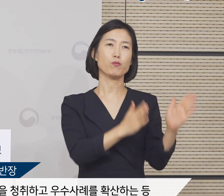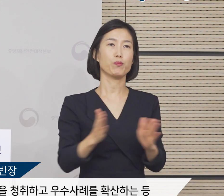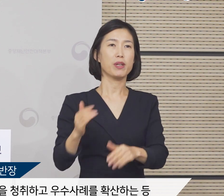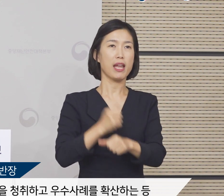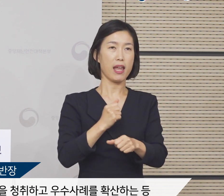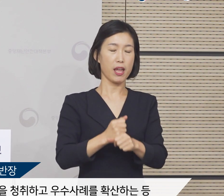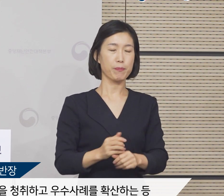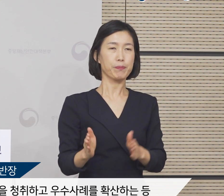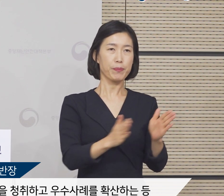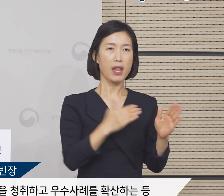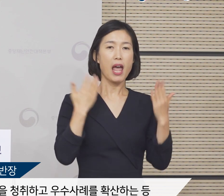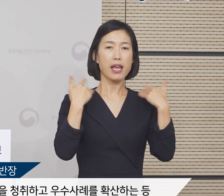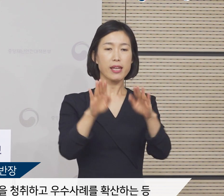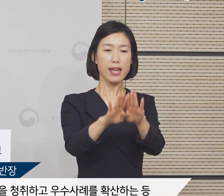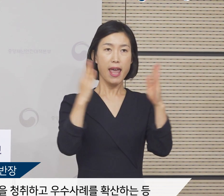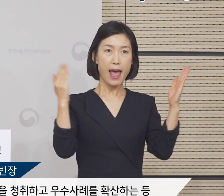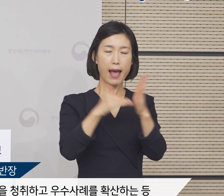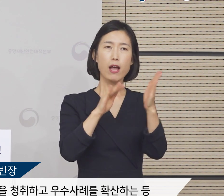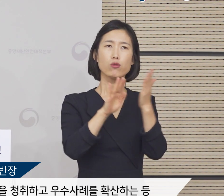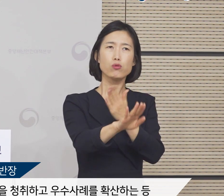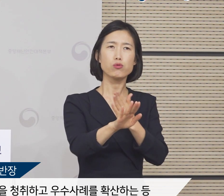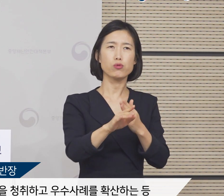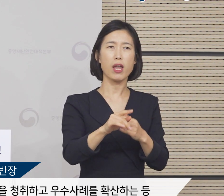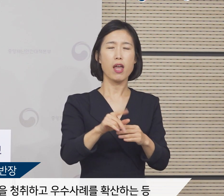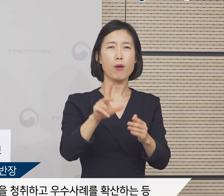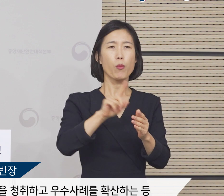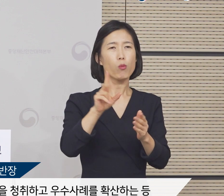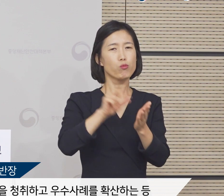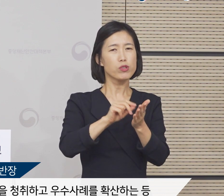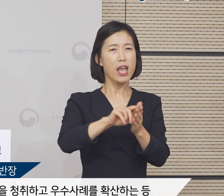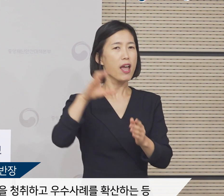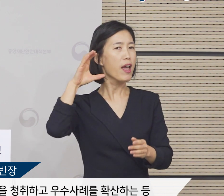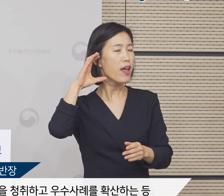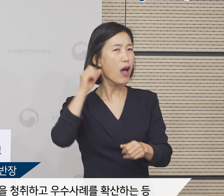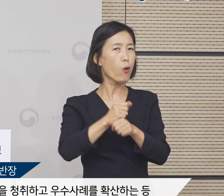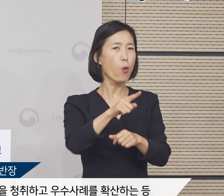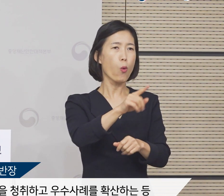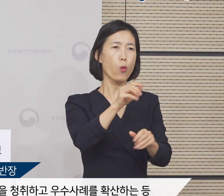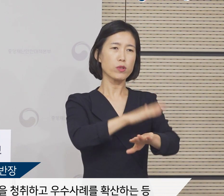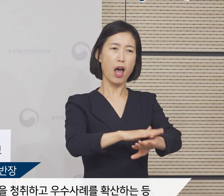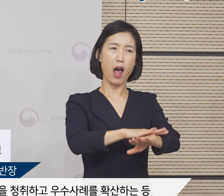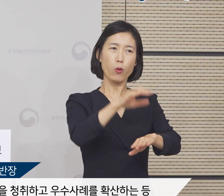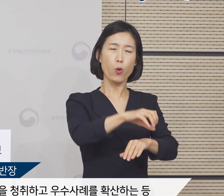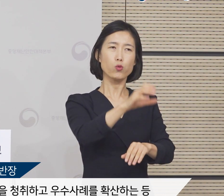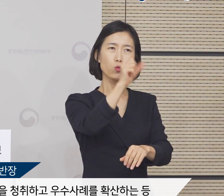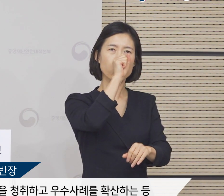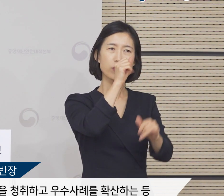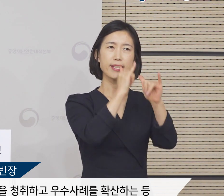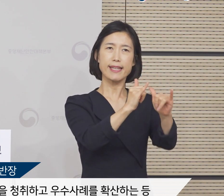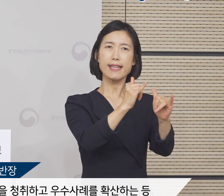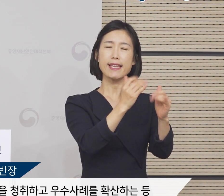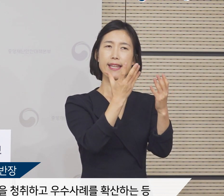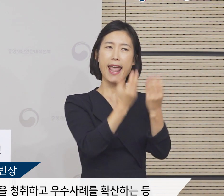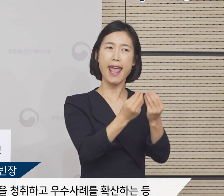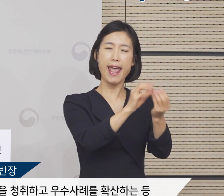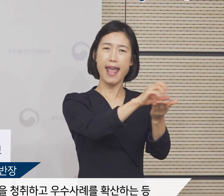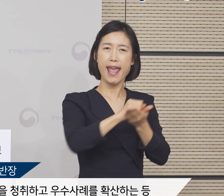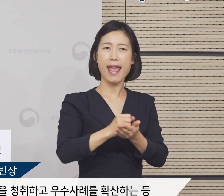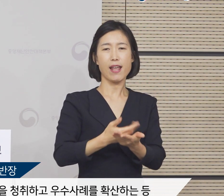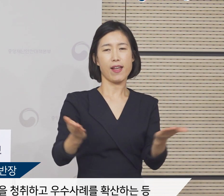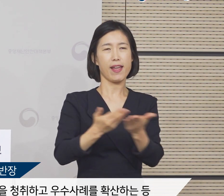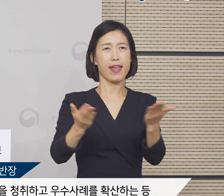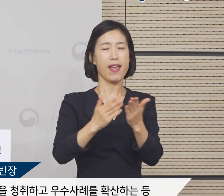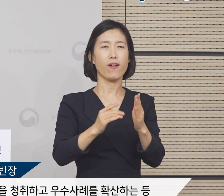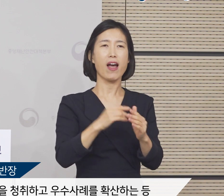후 현장 문제 해결을 위하여 애로사항을 청취하고 우수 사례를 확산하는 등 다양한 방법을 활용해 현장과의